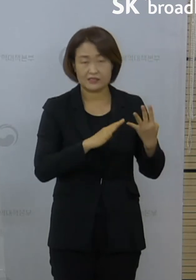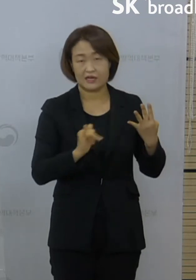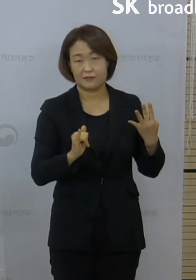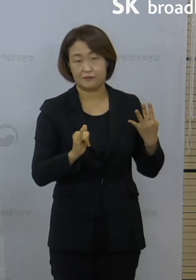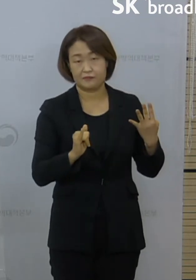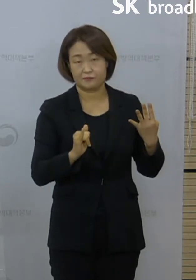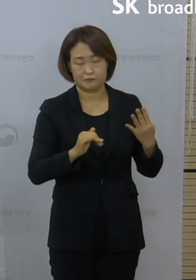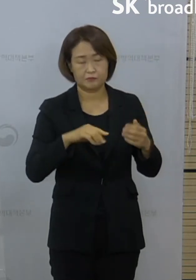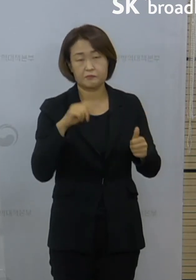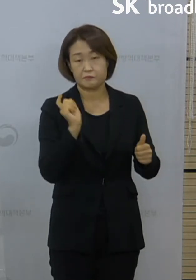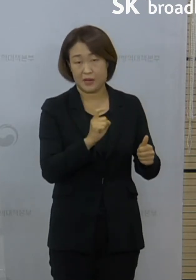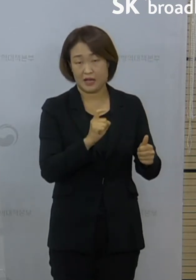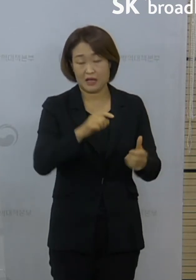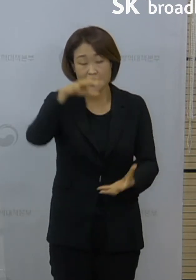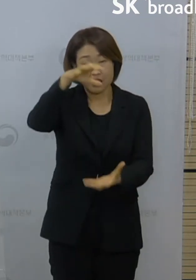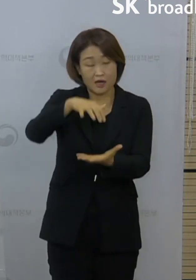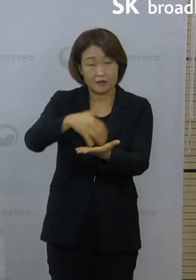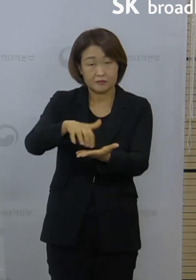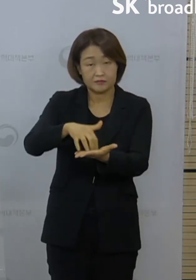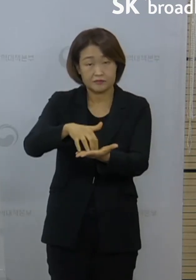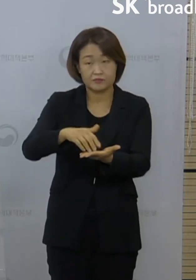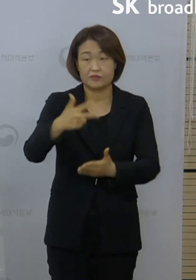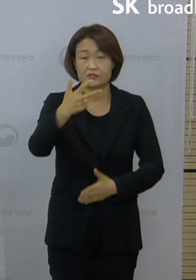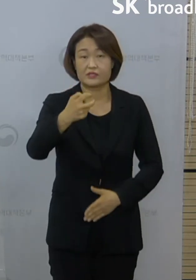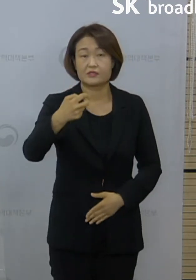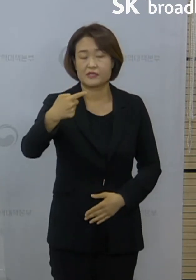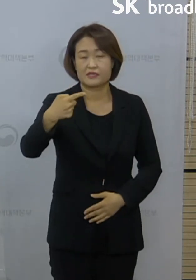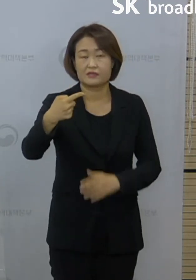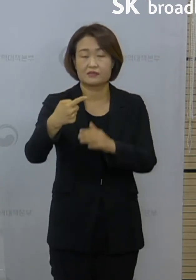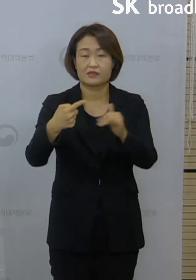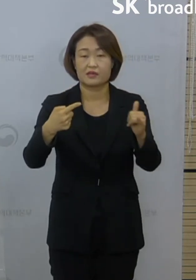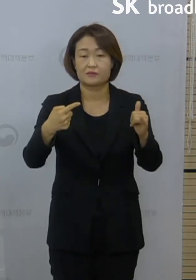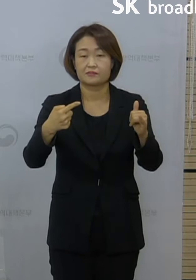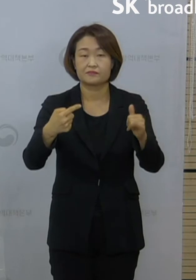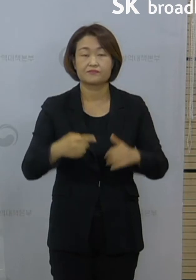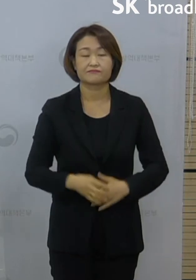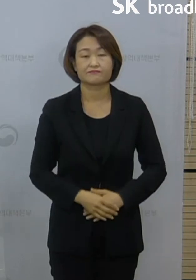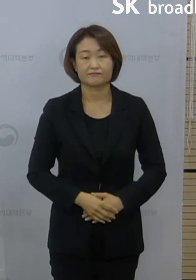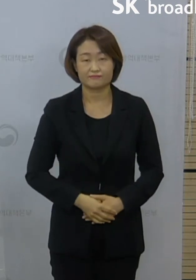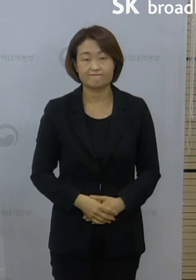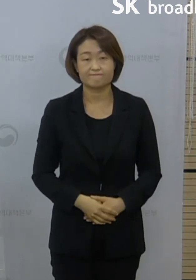현재까지 누적 확진 자는 총 71명 입니다